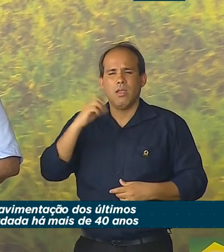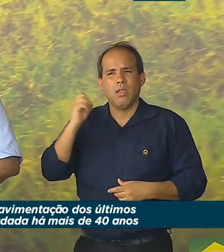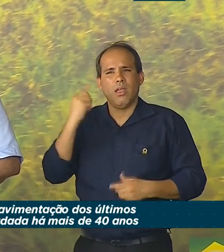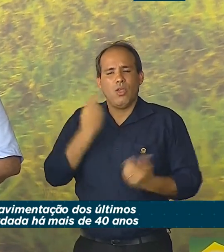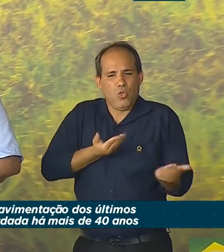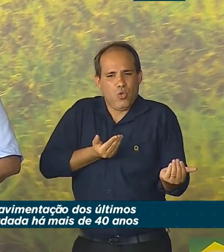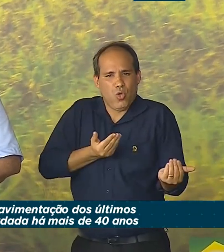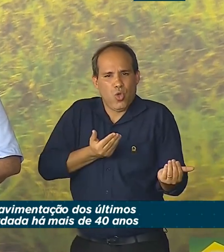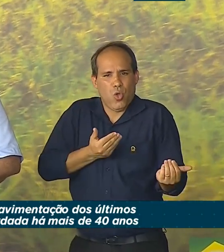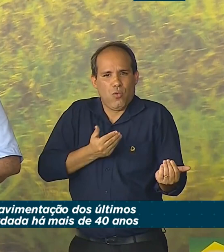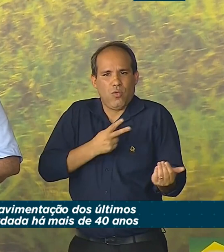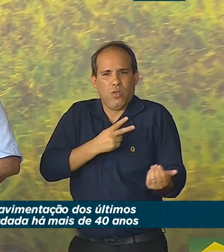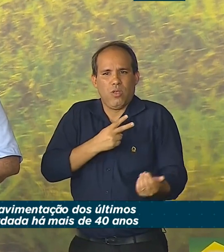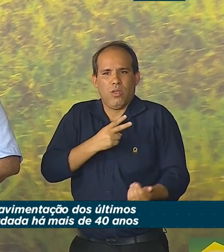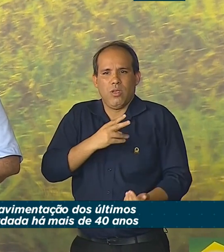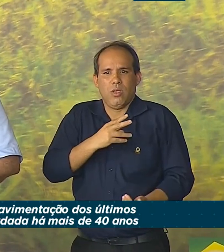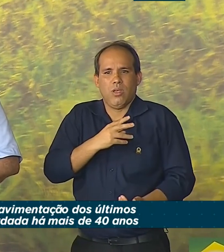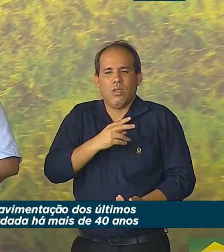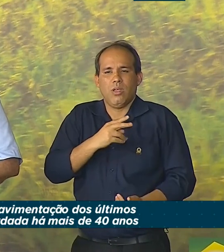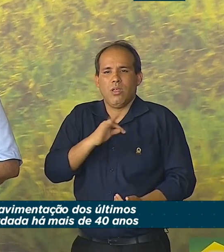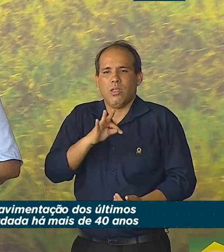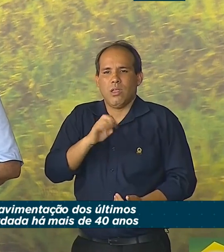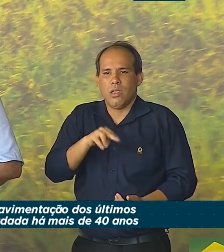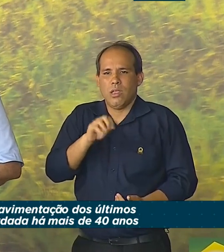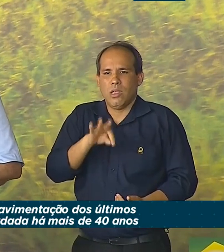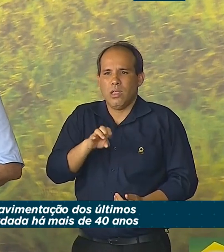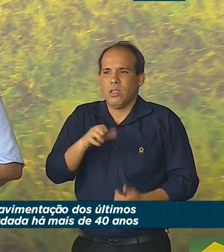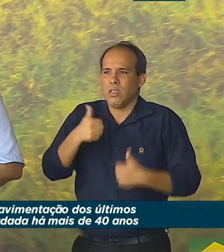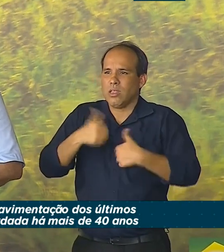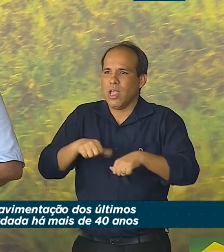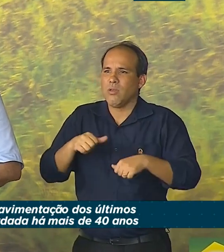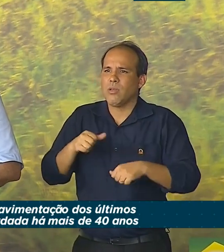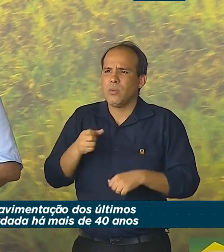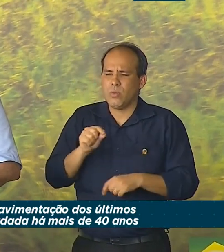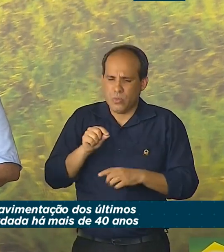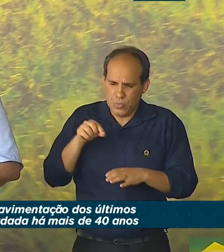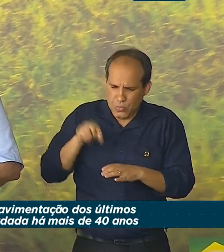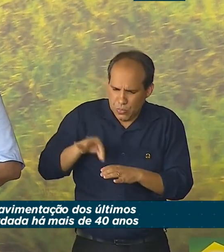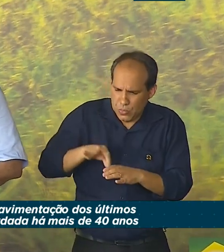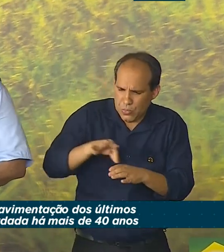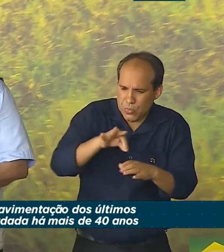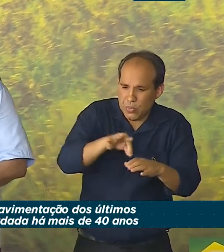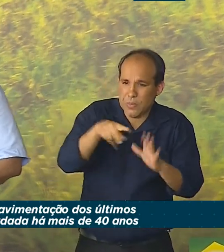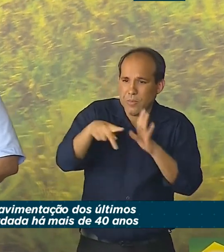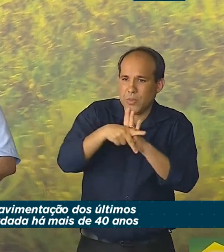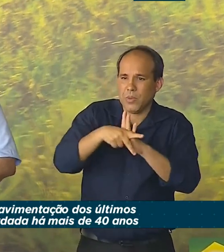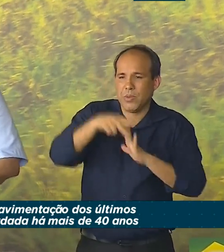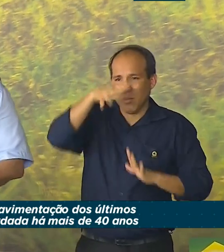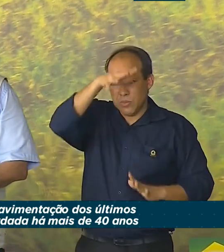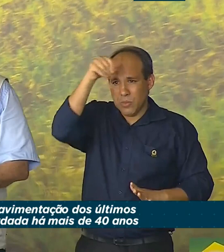tenente, plantei 30 hectares de arroz em Nhoaque, Mato Grosso do Sul. A barra é pesada.